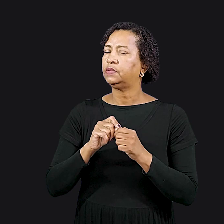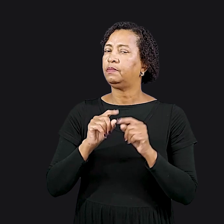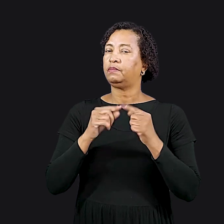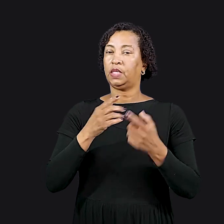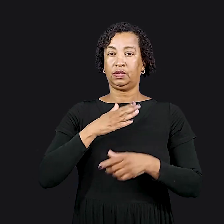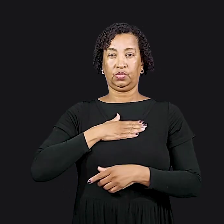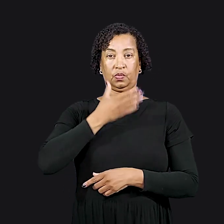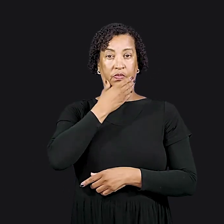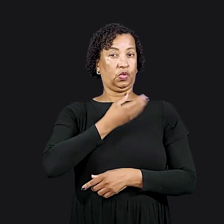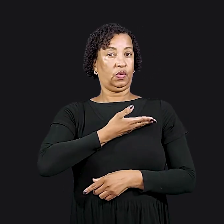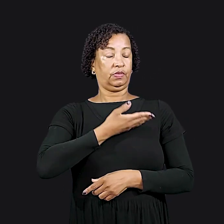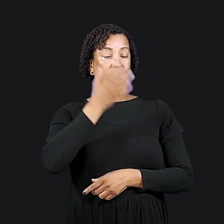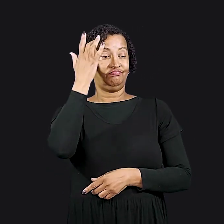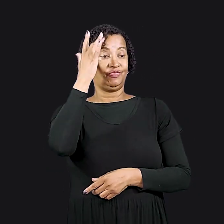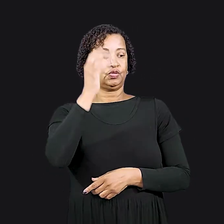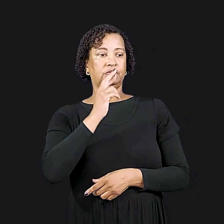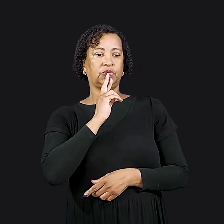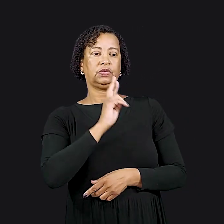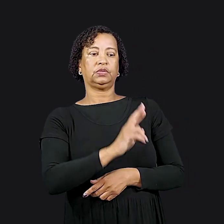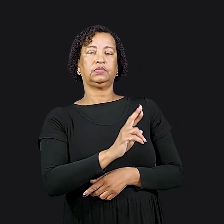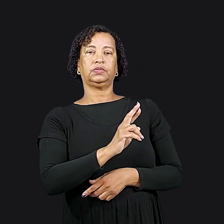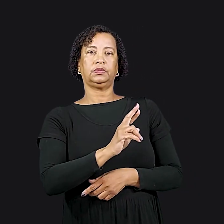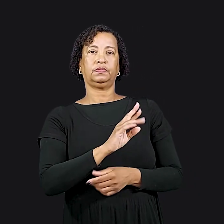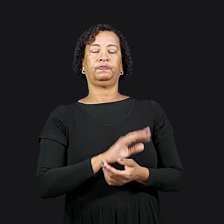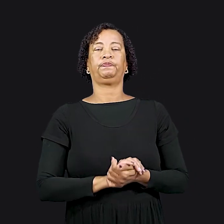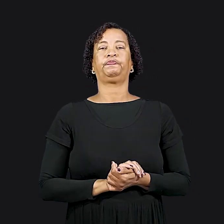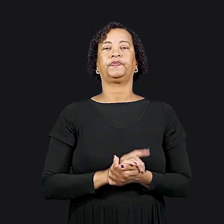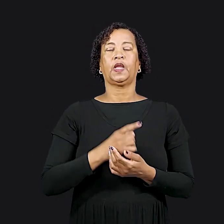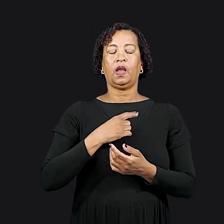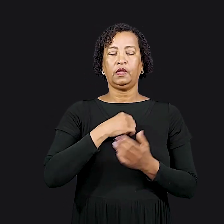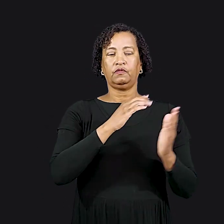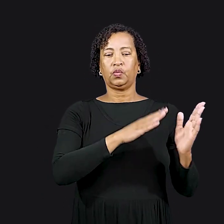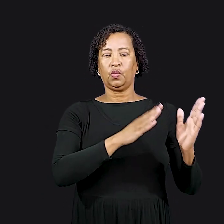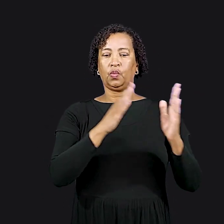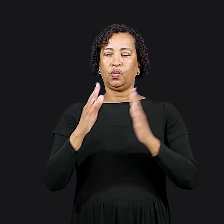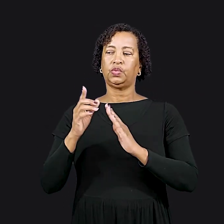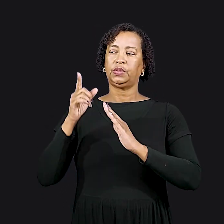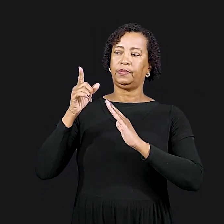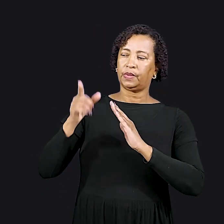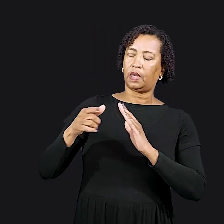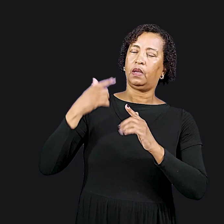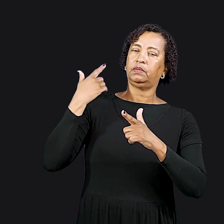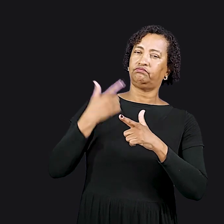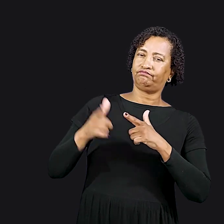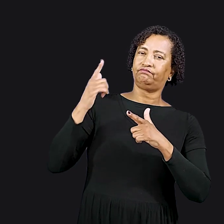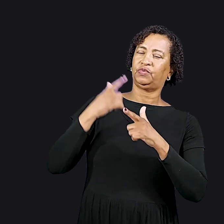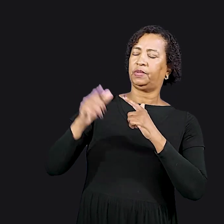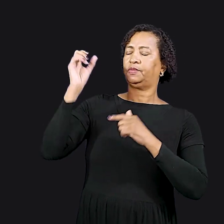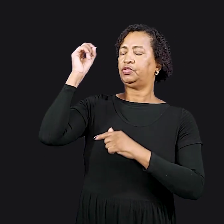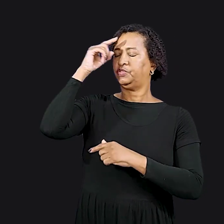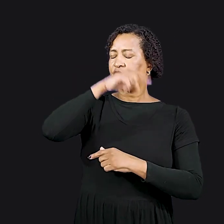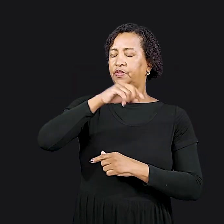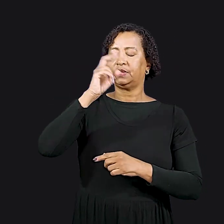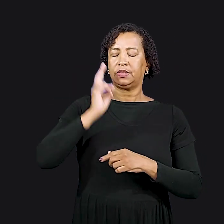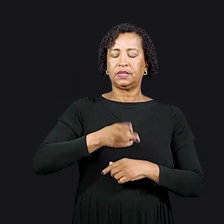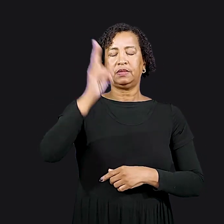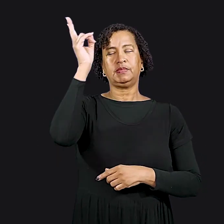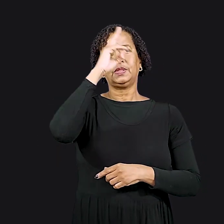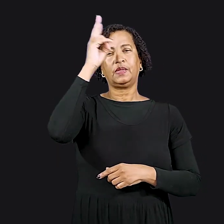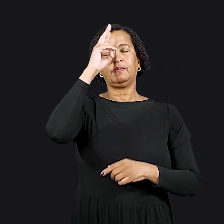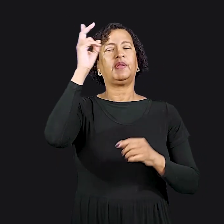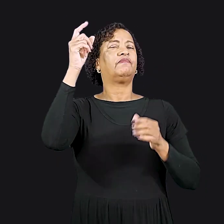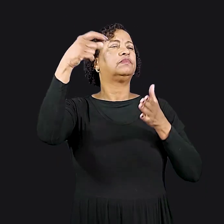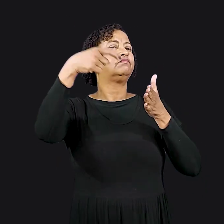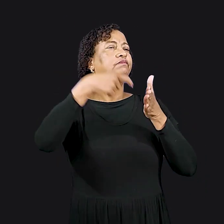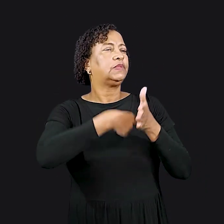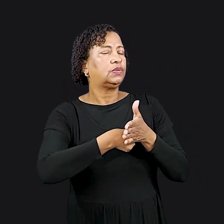O meu amigo não soube o que responder, não. Durante o tempo que ele passou lá enfrentando tantas dificuldades, ele lembrava